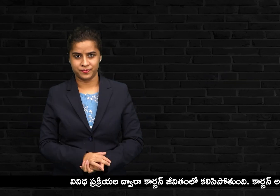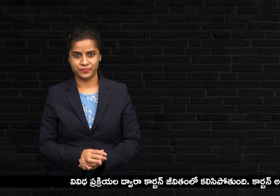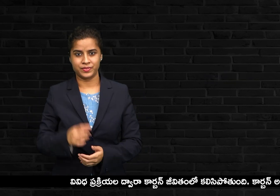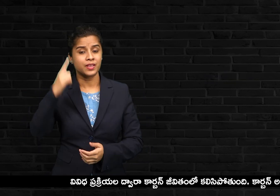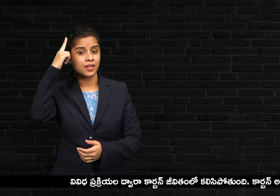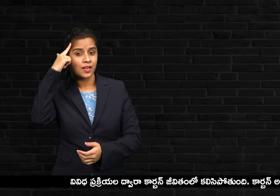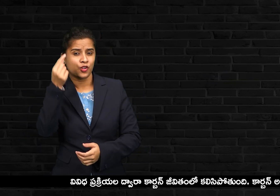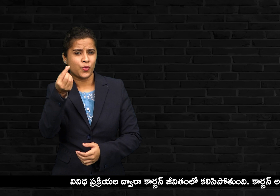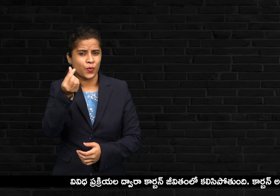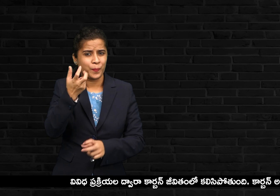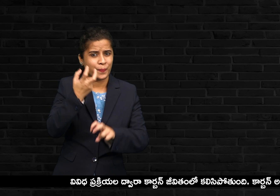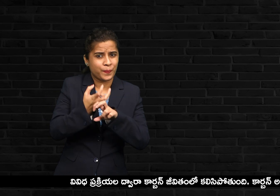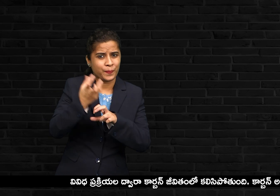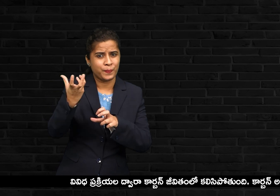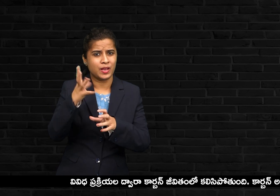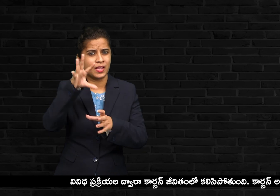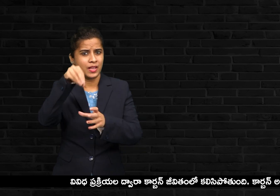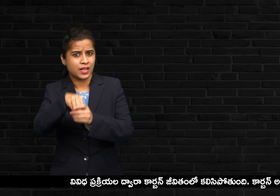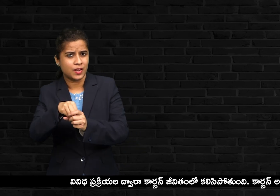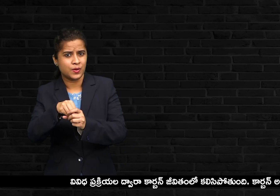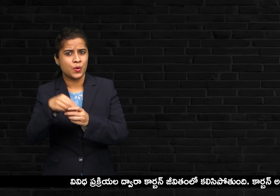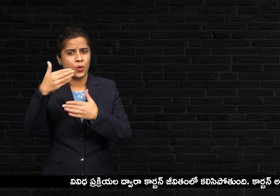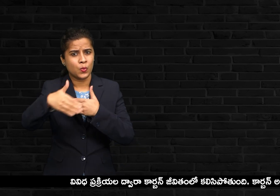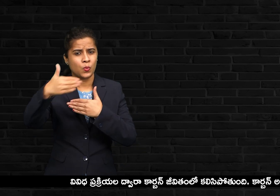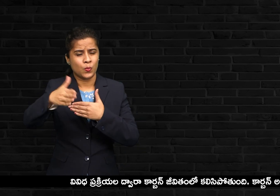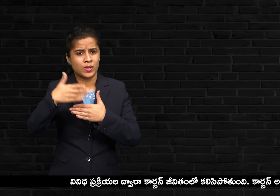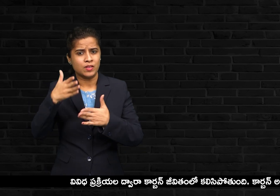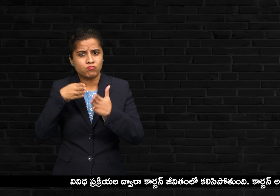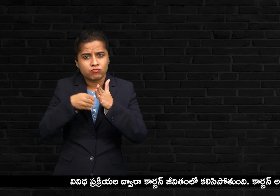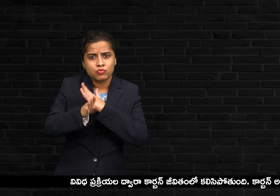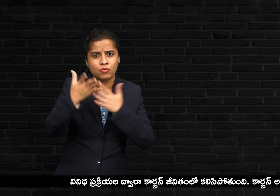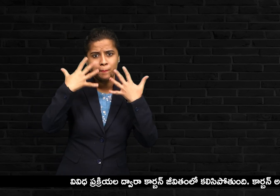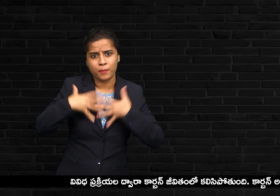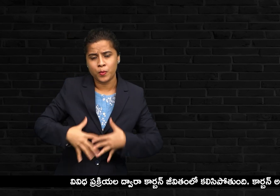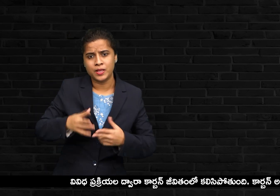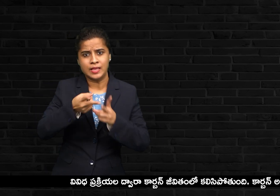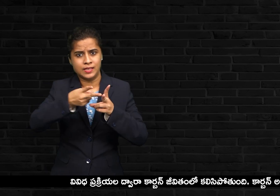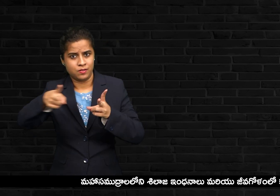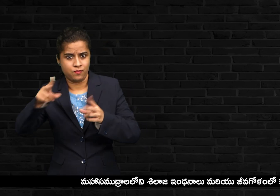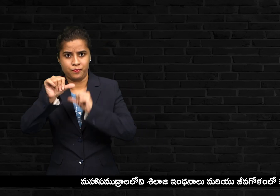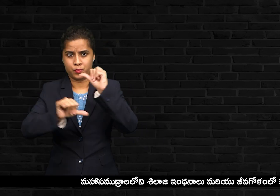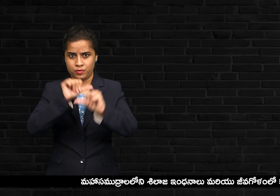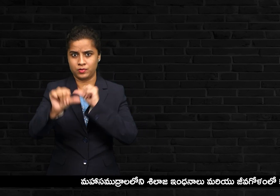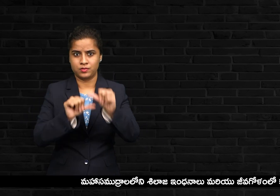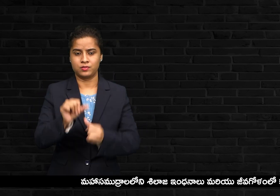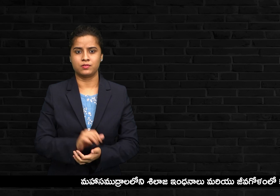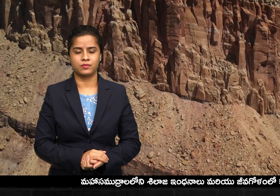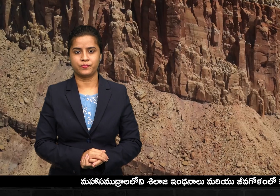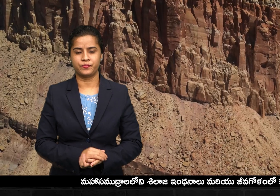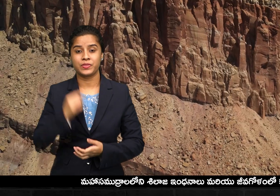ద్వారా కార్బన్ జీవితంలో కలిసిపోతుంది. కార్బన్ అవక్షేపణ శిలలు మహాసముద్రాలలోని శిలాజ